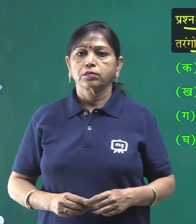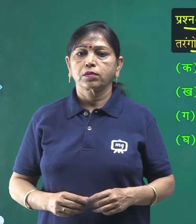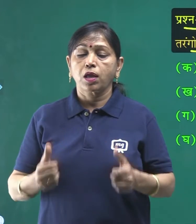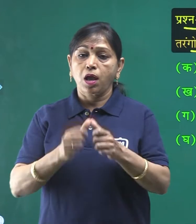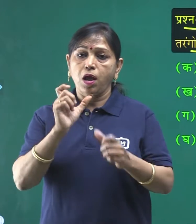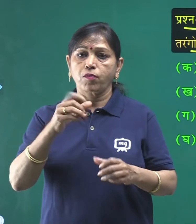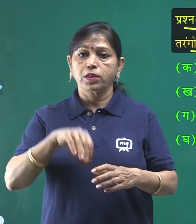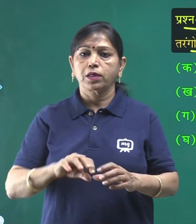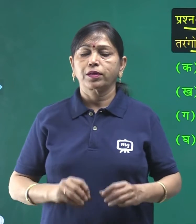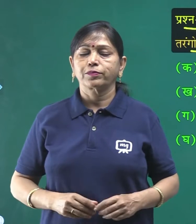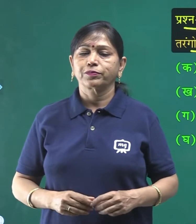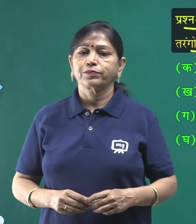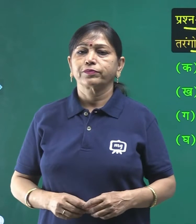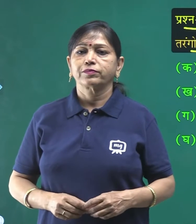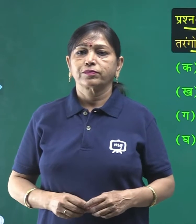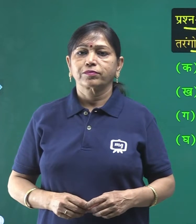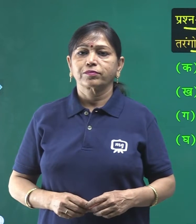आवृत्ति है।